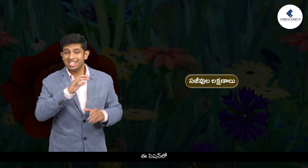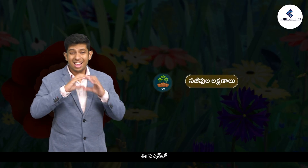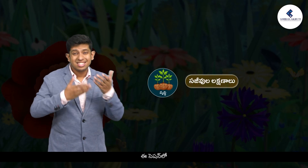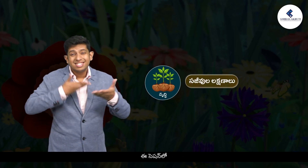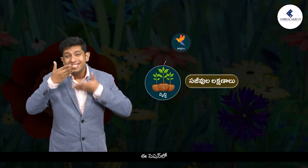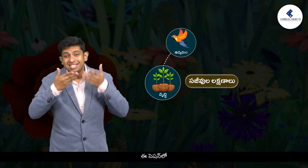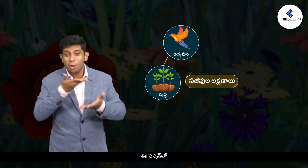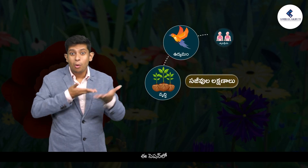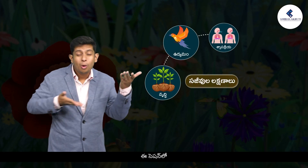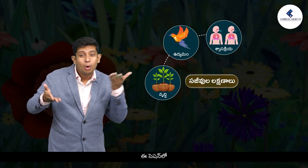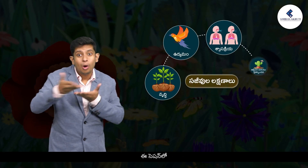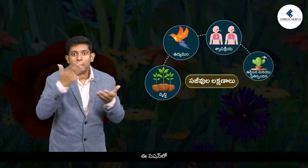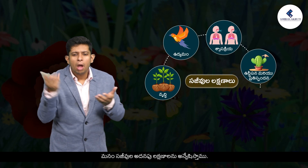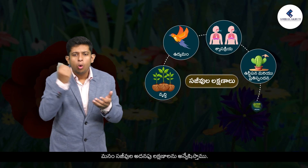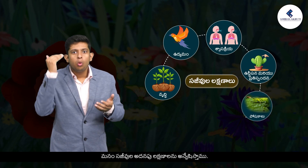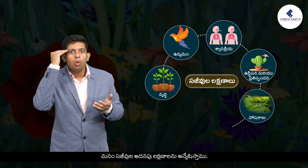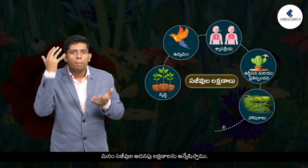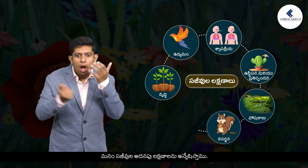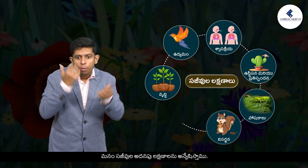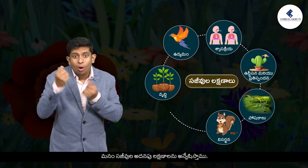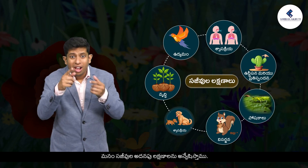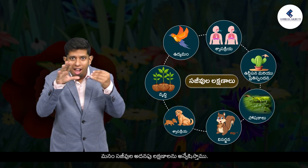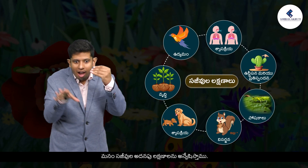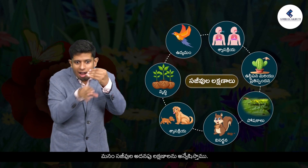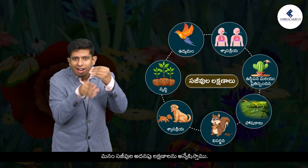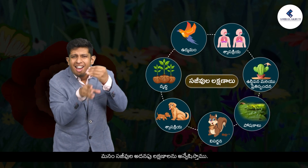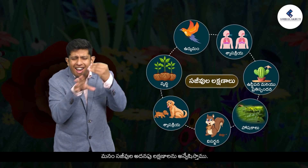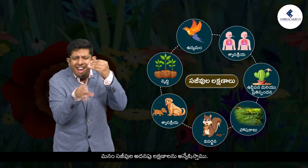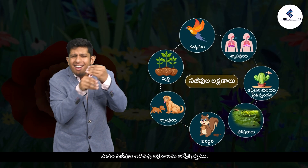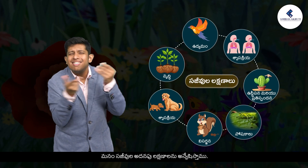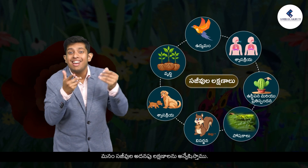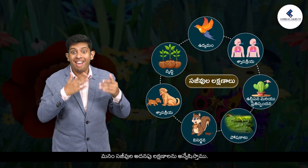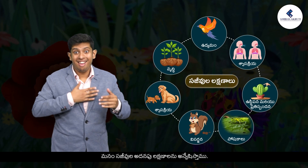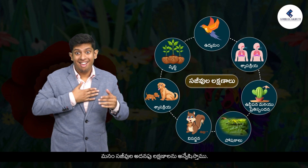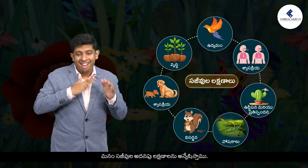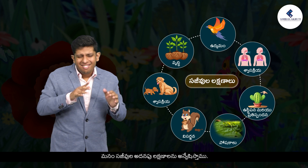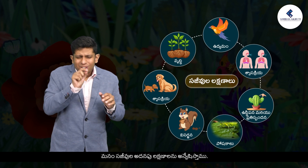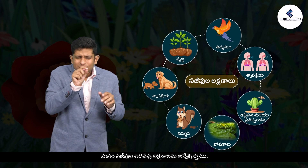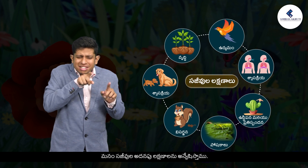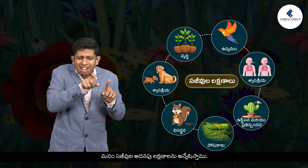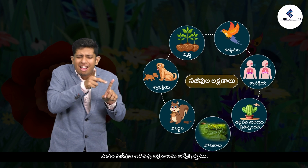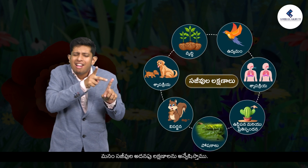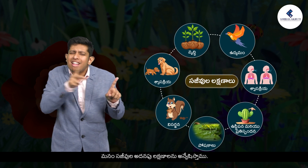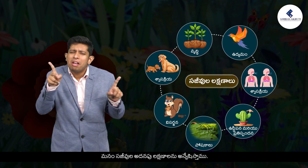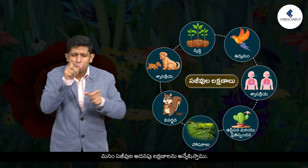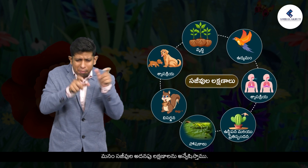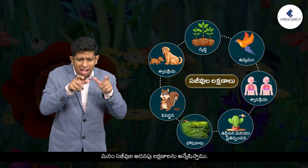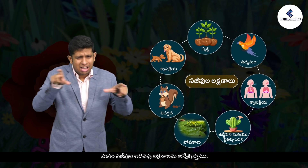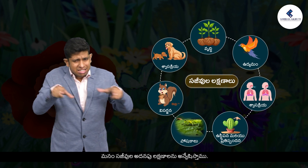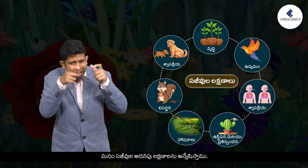ఈ సెషన్లో మనం సజీవుల అదనపు లక్షణాలను అన్వేషిస్తాము.